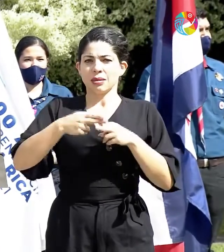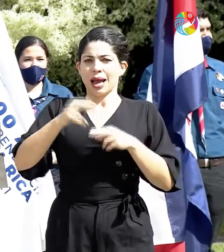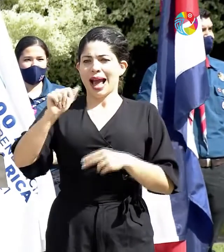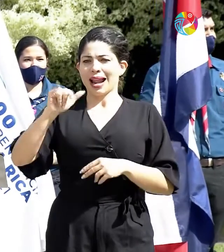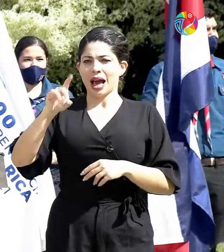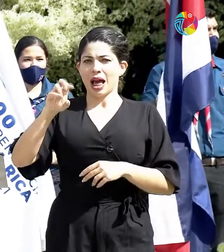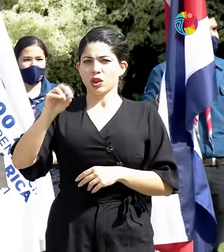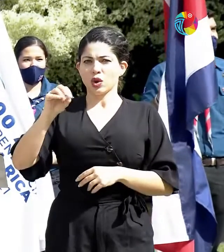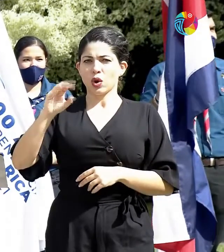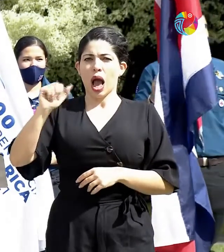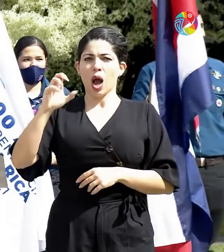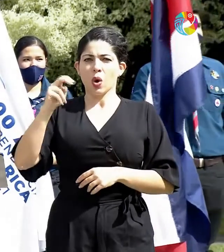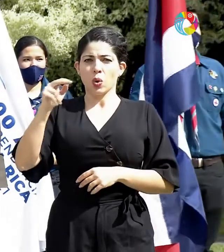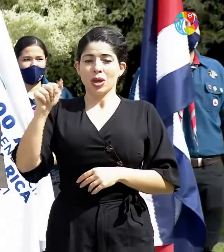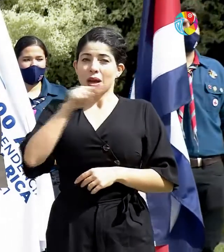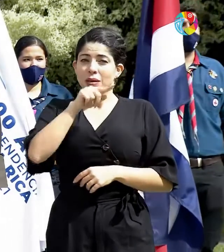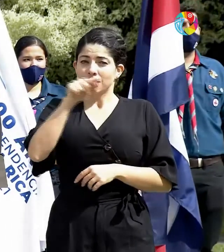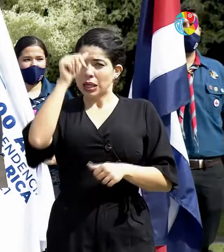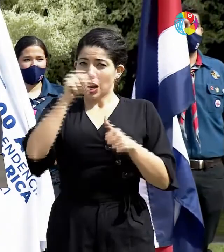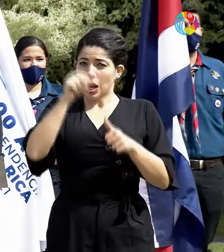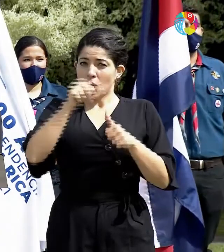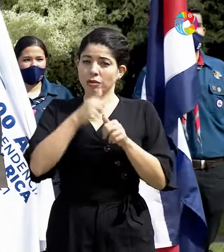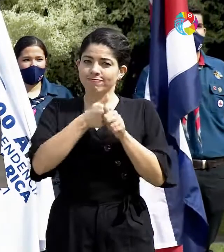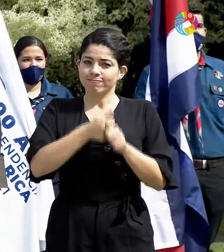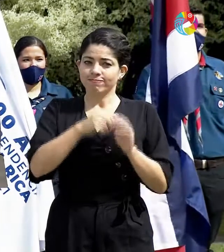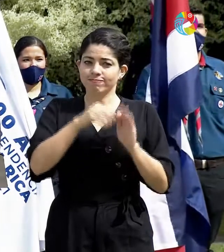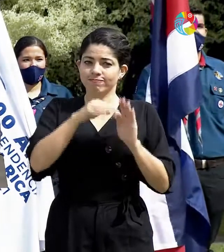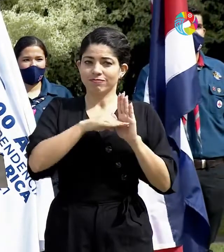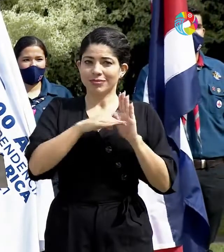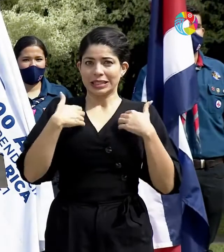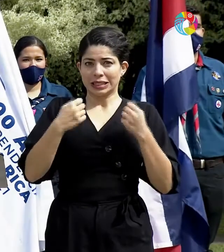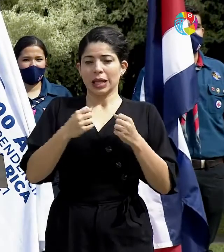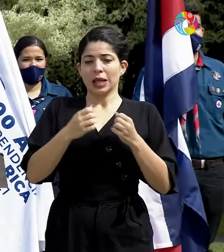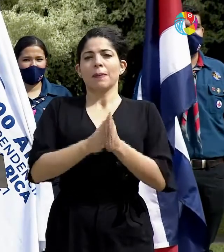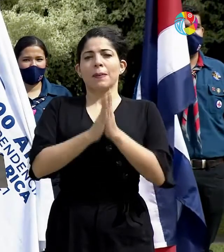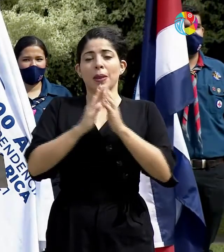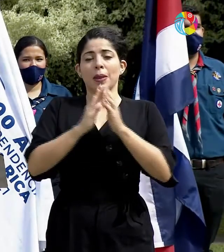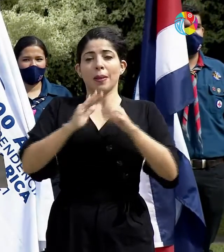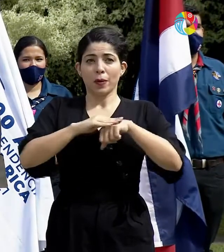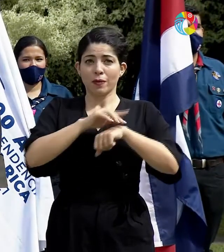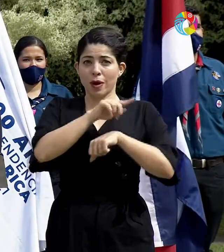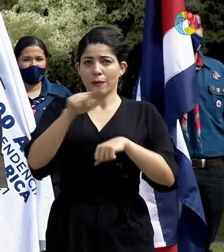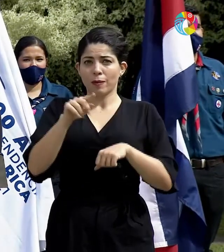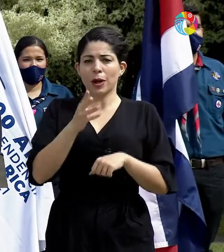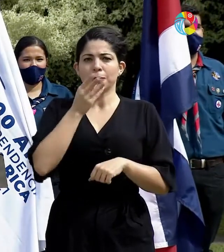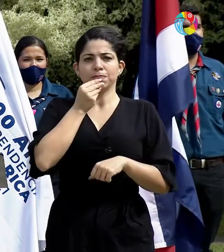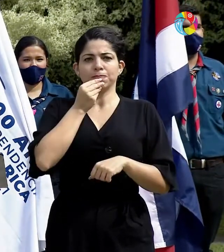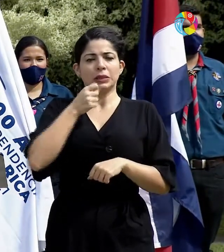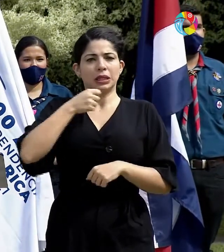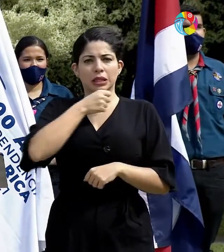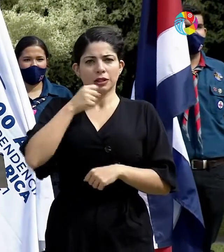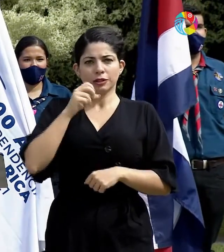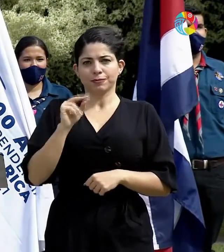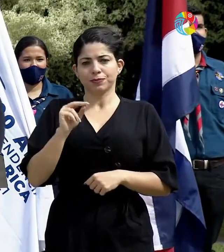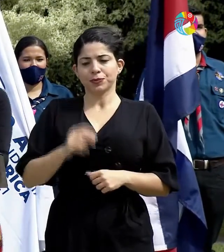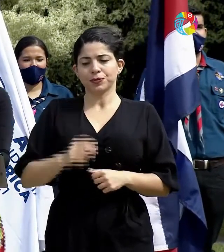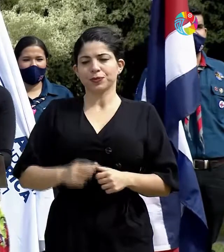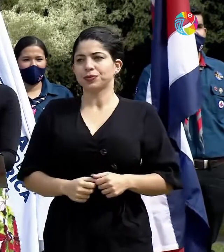Acuña Moreira. En cumplimiento de las normas sanitarias vigentes, solicito a los presentes presentes abstenerse de entonar el himno